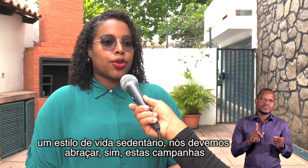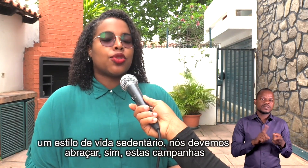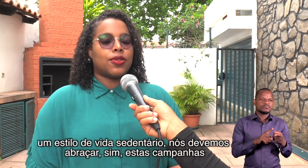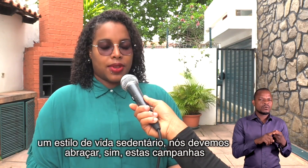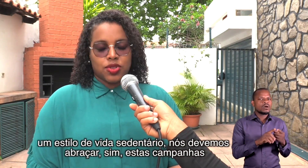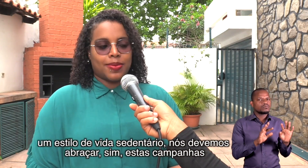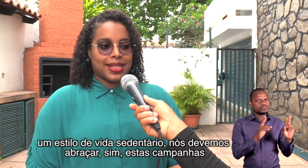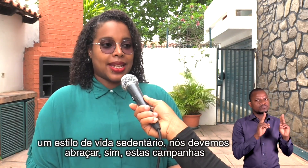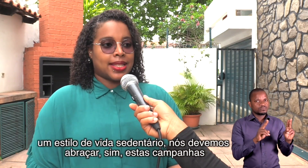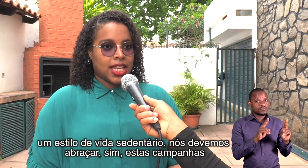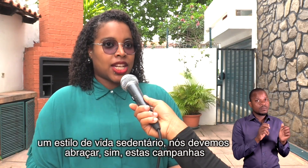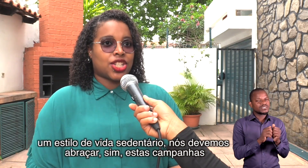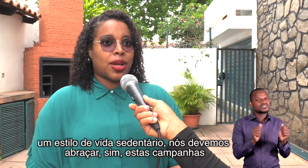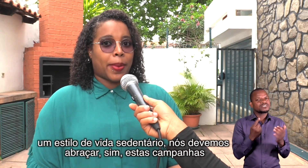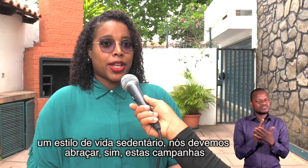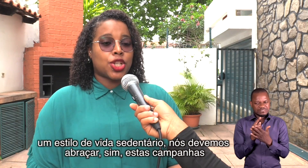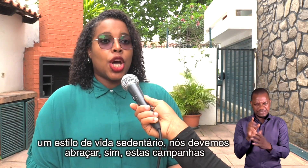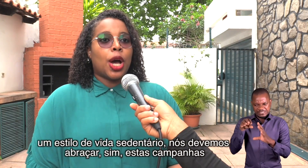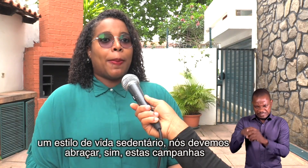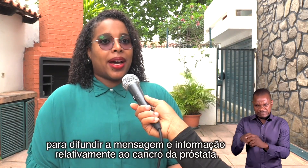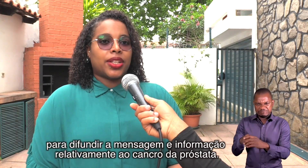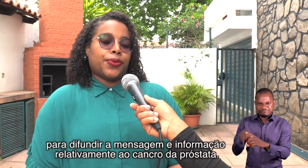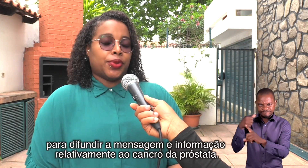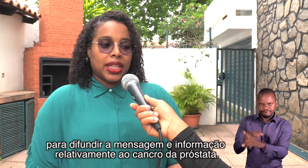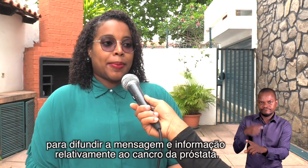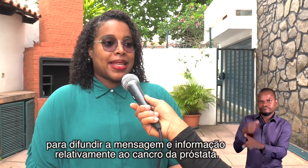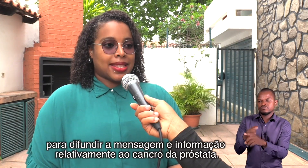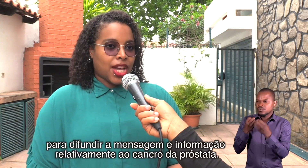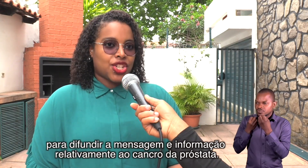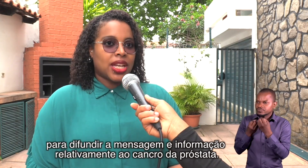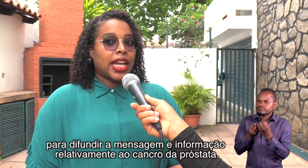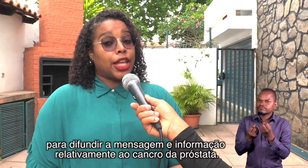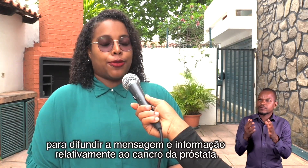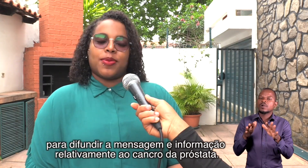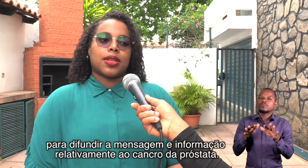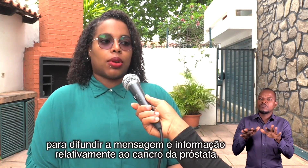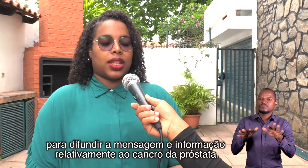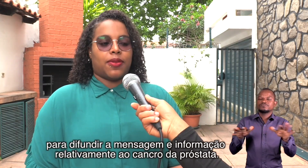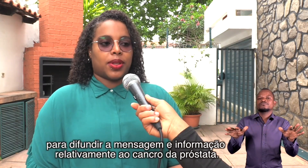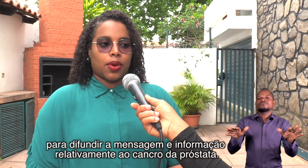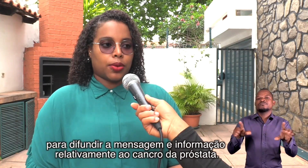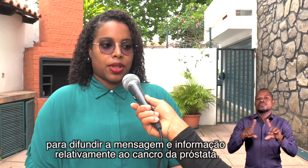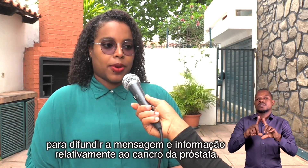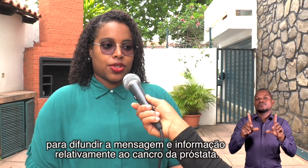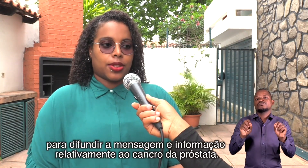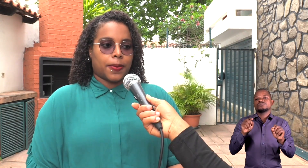nós devemos abraçar sim estas campanhas para difundir a mensagem e informação relativamente ao cancro da próstata.